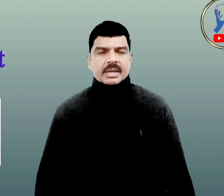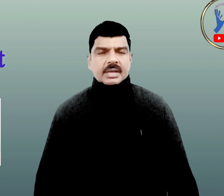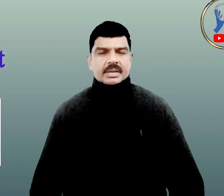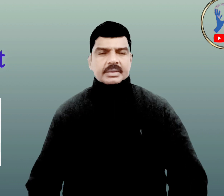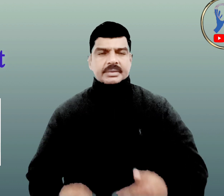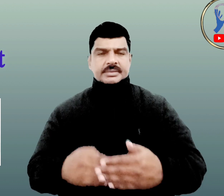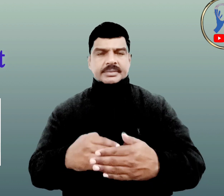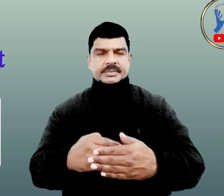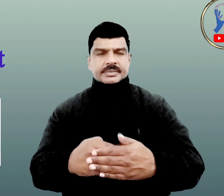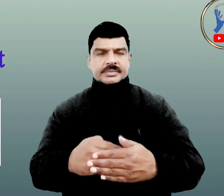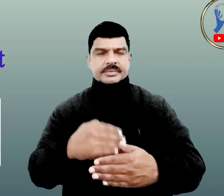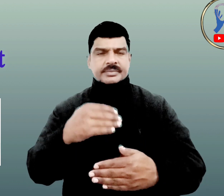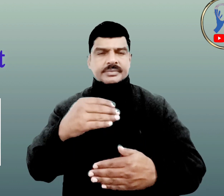अगला